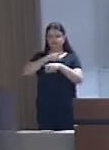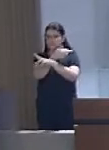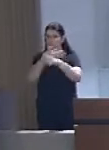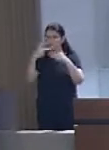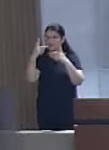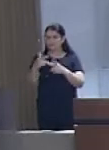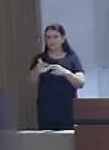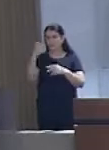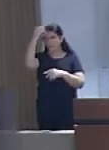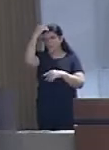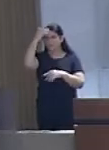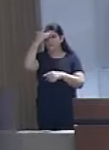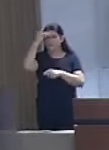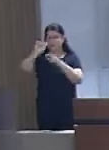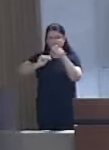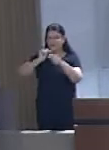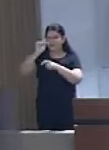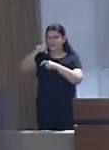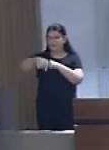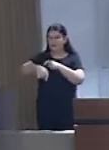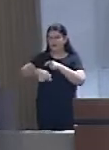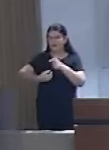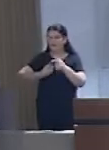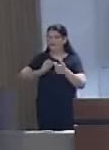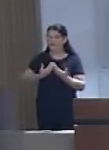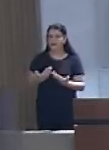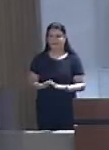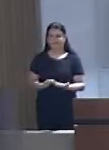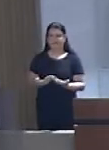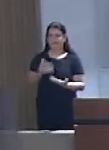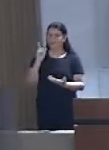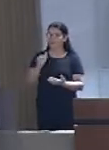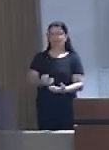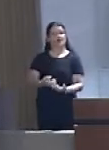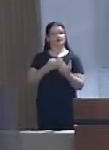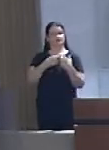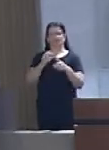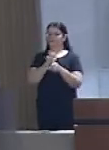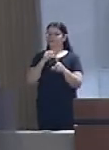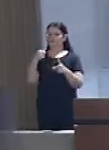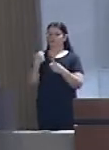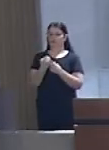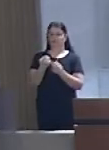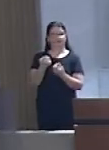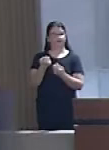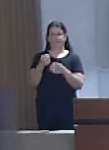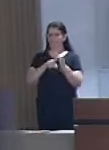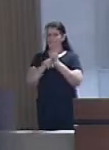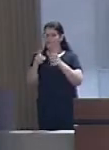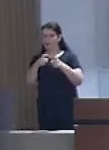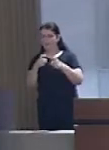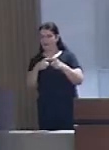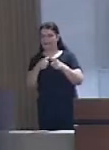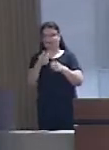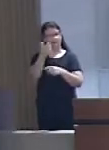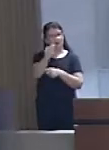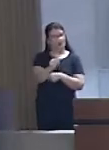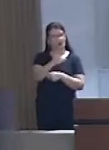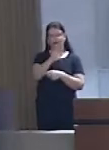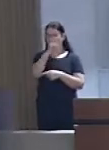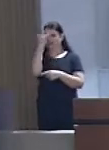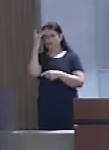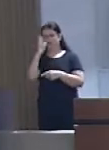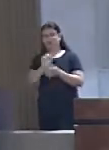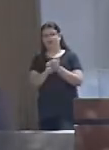Não é culpa de quem está aqui. Não é responsabilidade de um assistente social, de um médico perito, ou de alguém que vai numa agência,